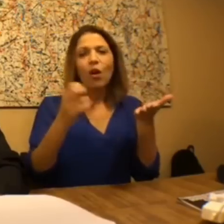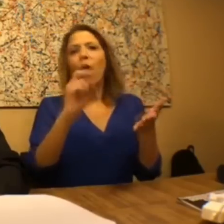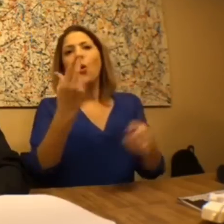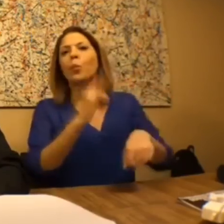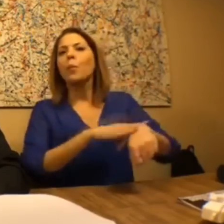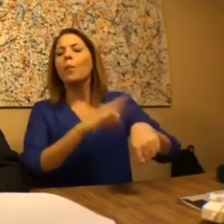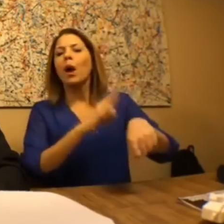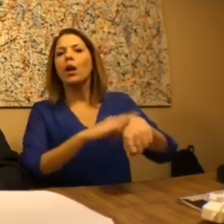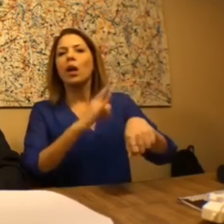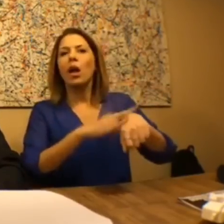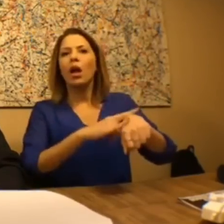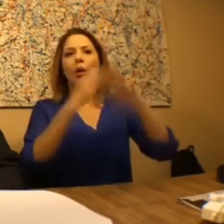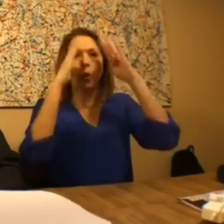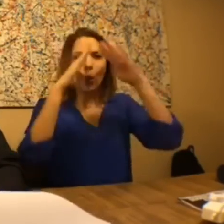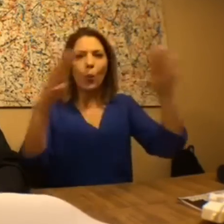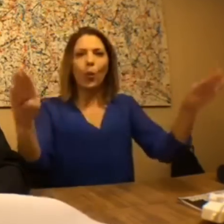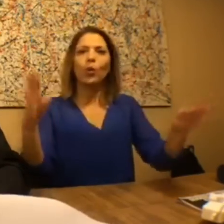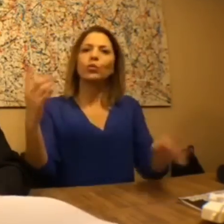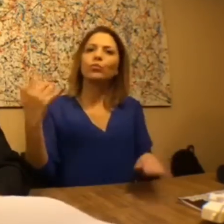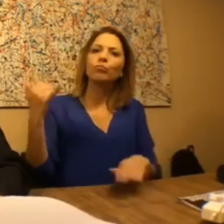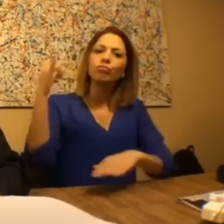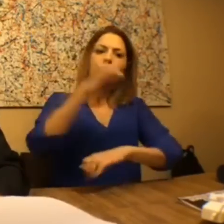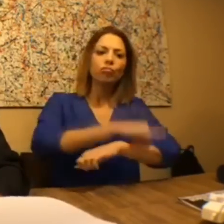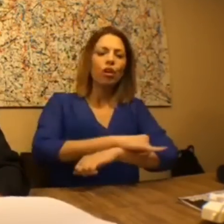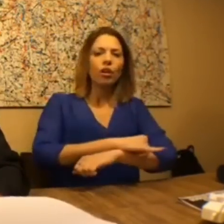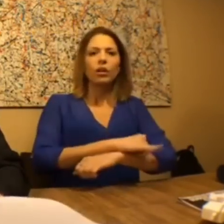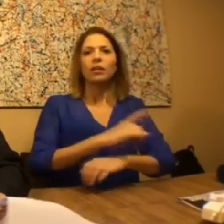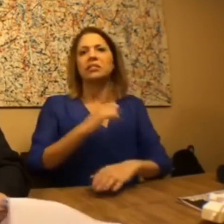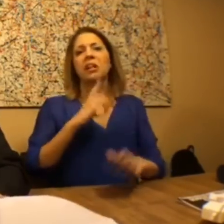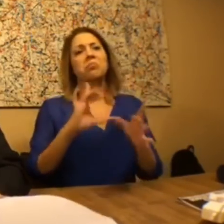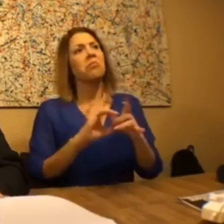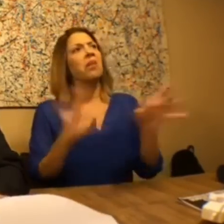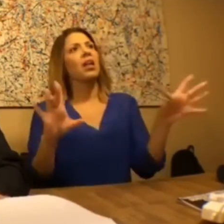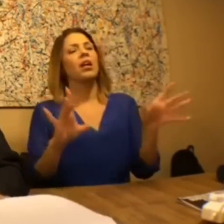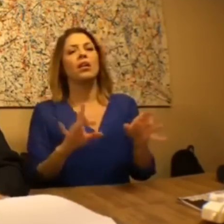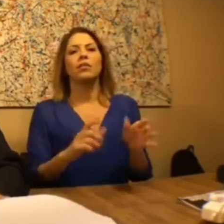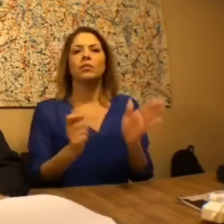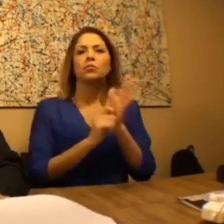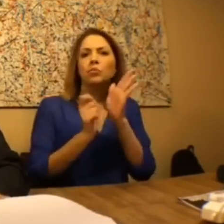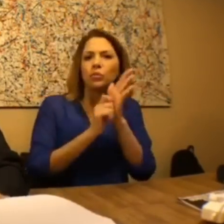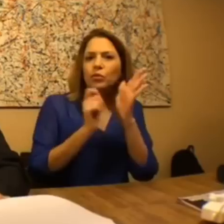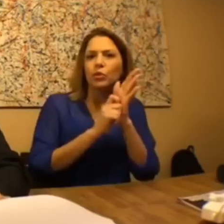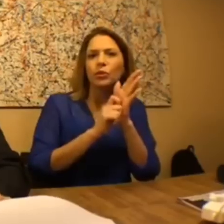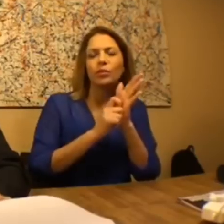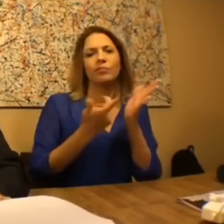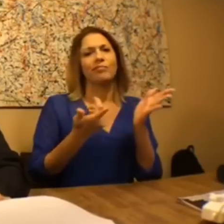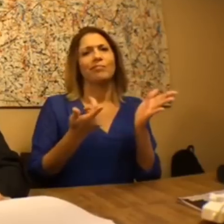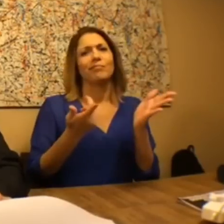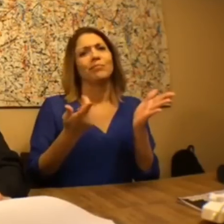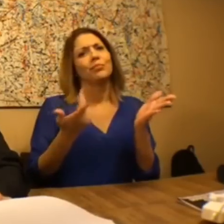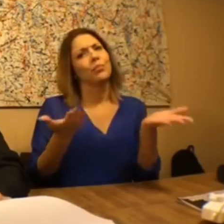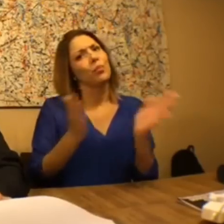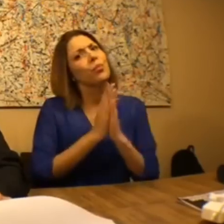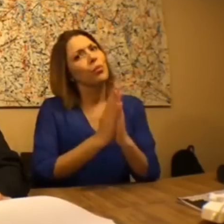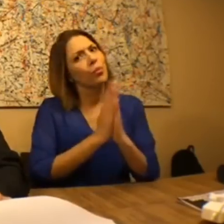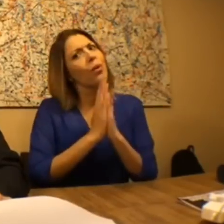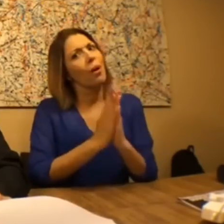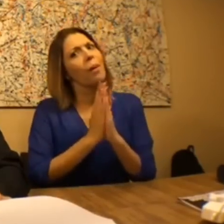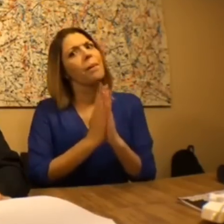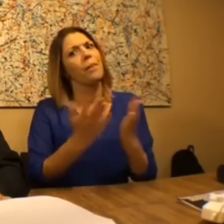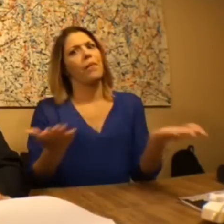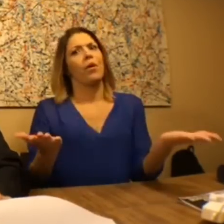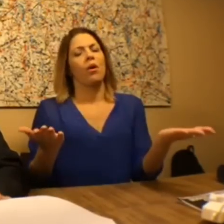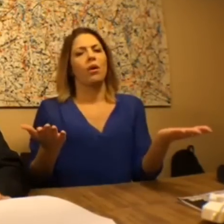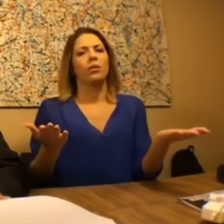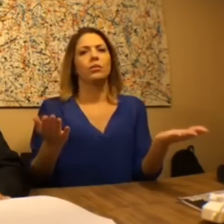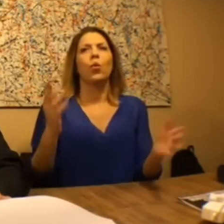lá da empresa aérea fumando cigarrão de maconha. Daí você vai entrar no avião e ele tá lá. Pô, pelo amor de Deus. No